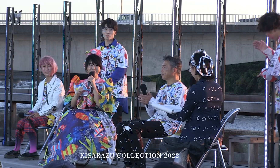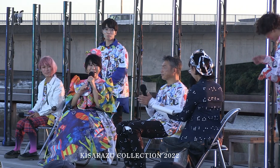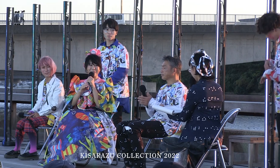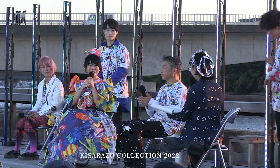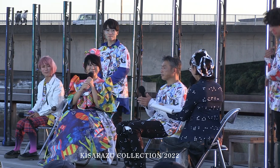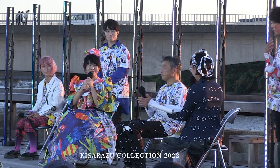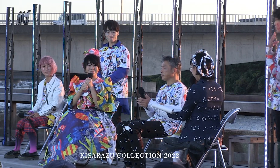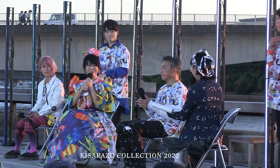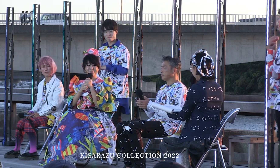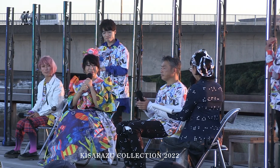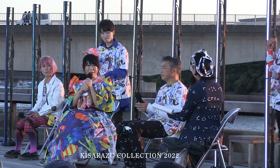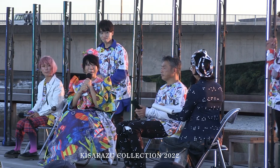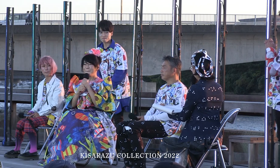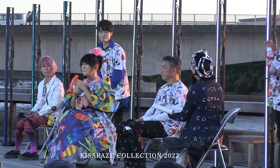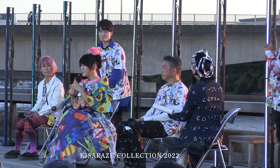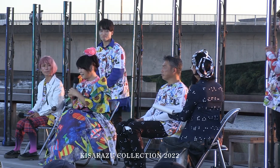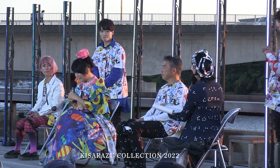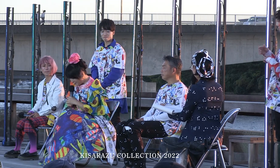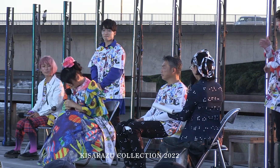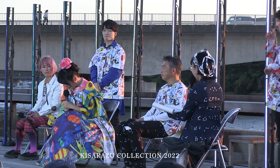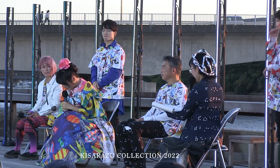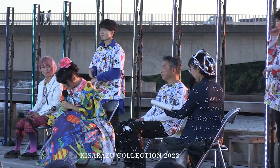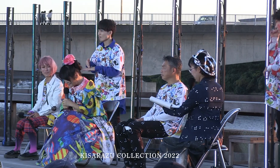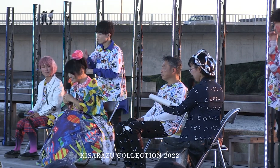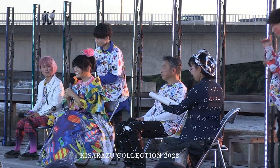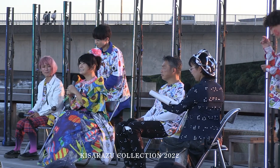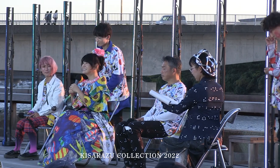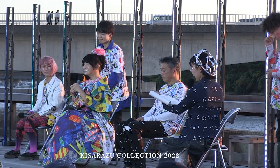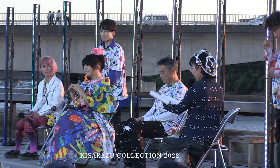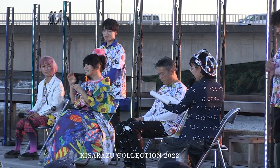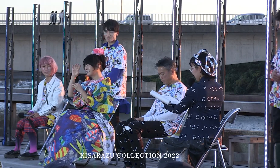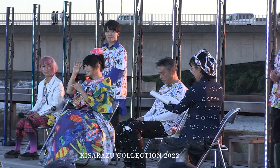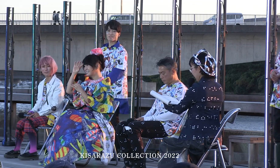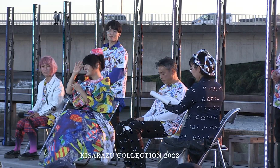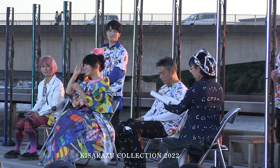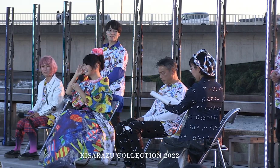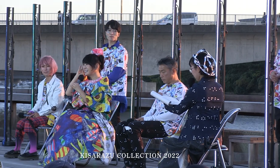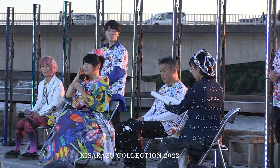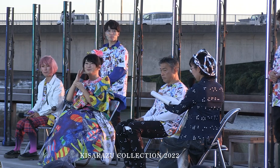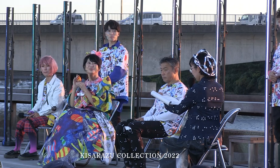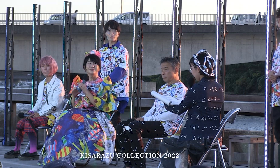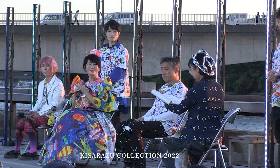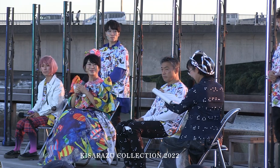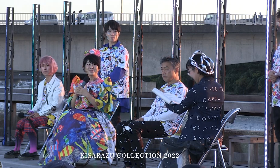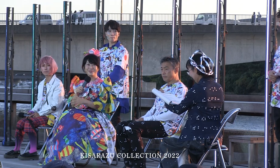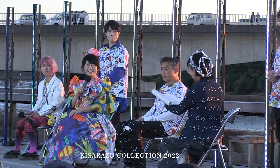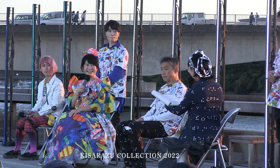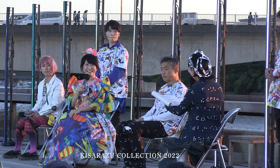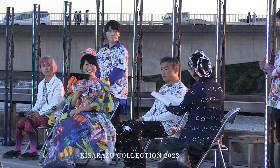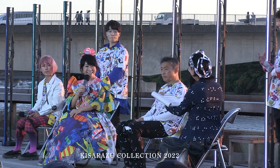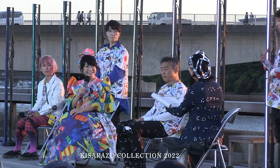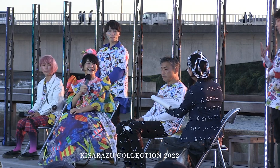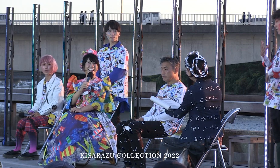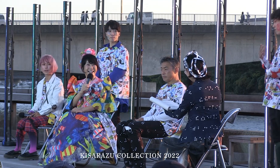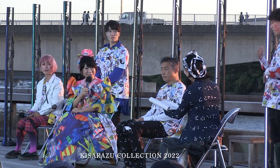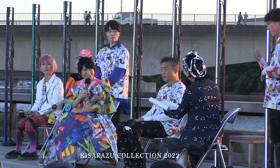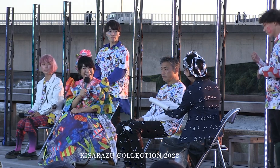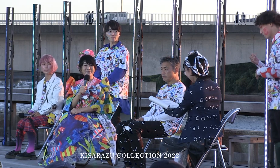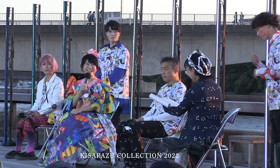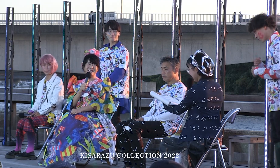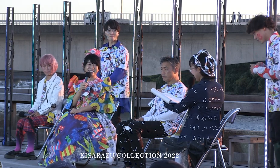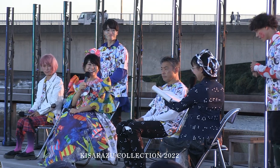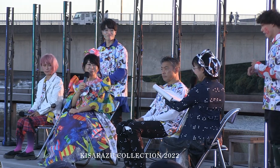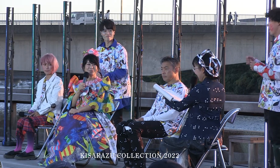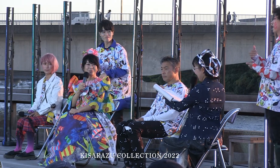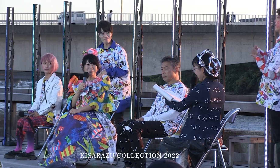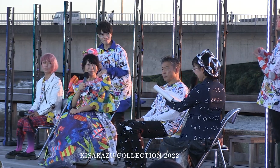らしく生きる、とても素晴らしいことですね。とっても興味深いお話ありがとうございました